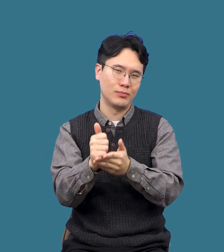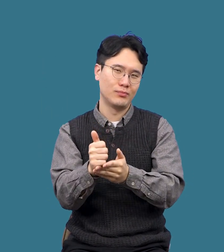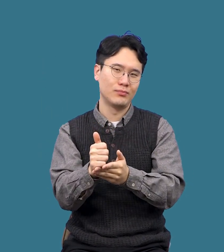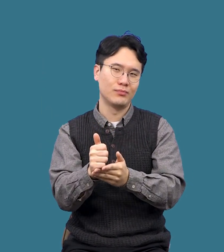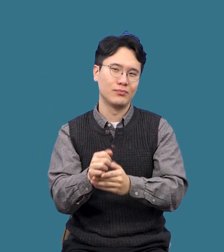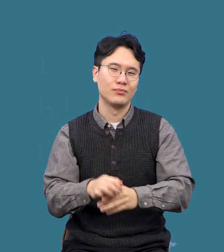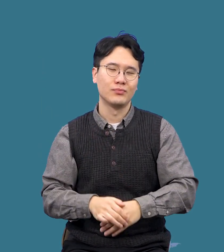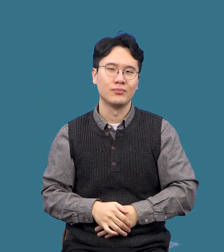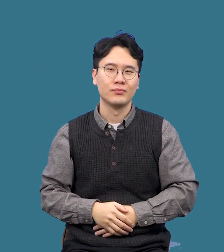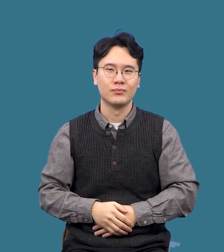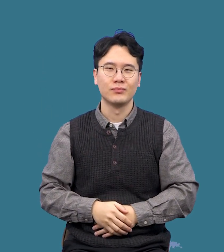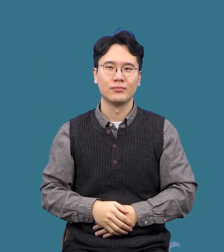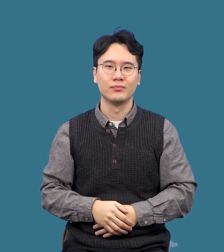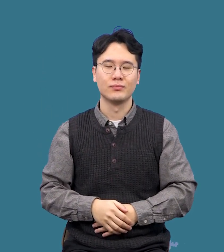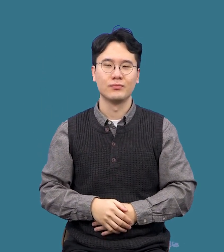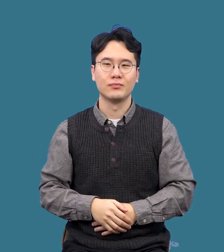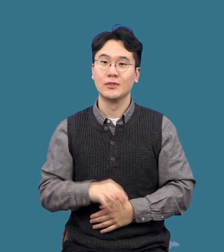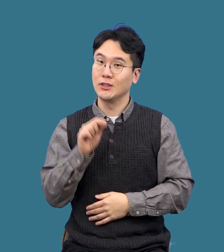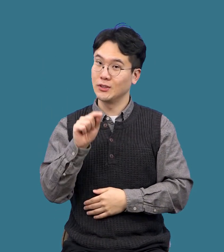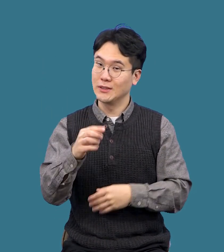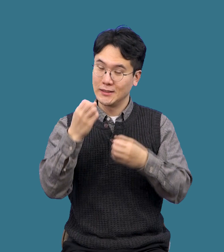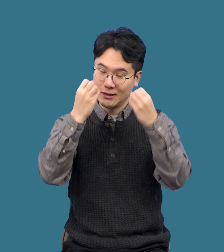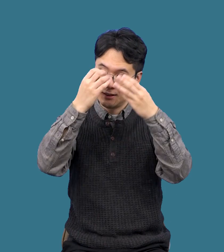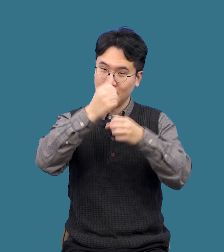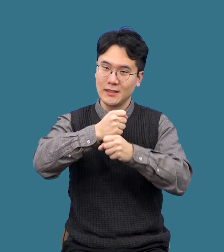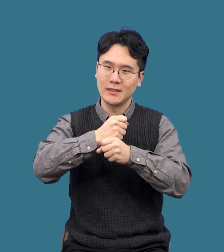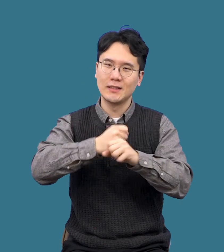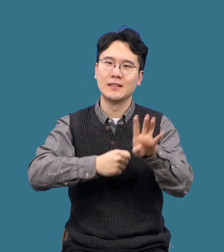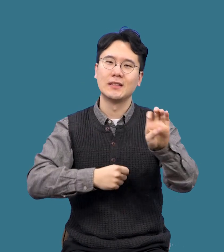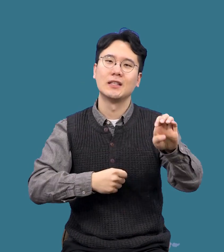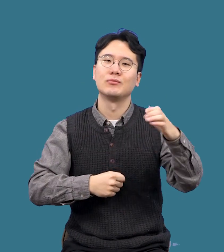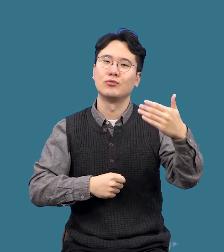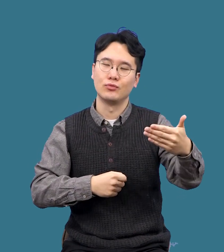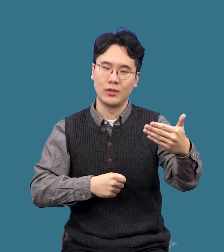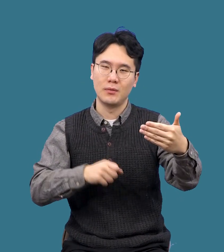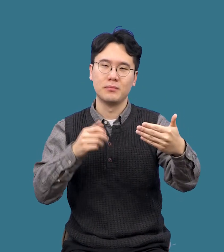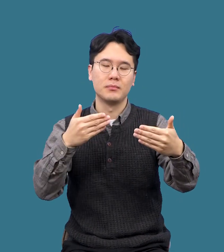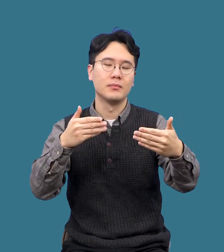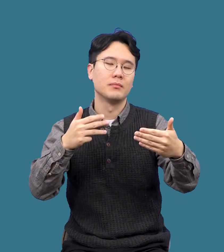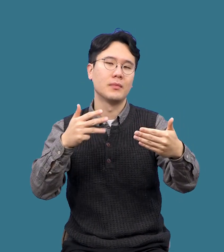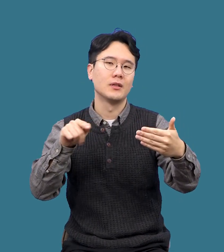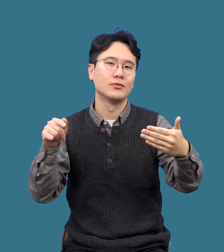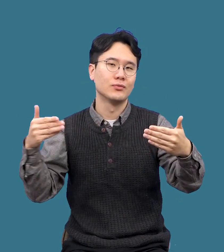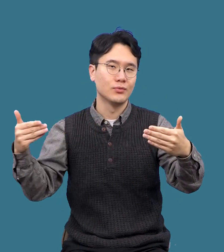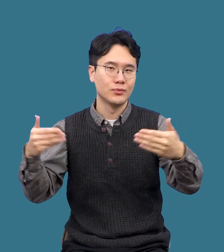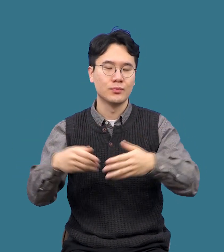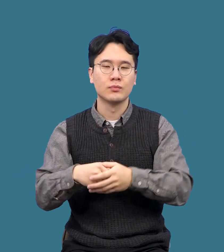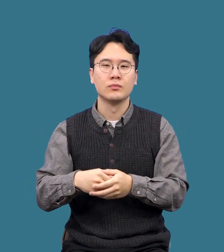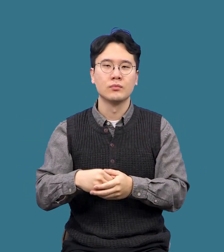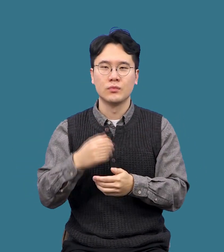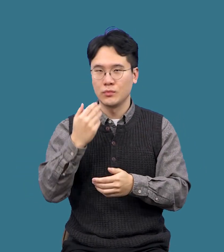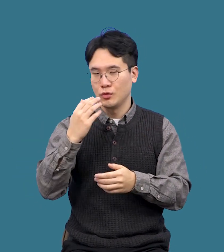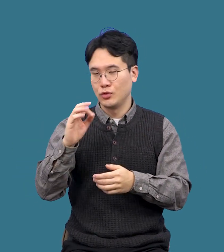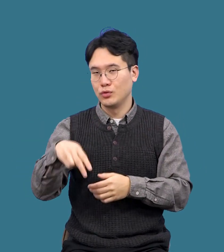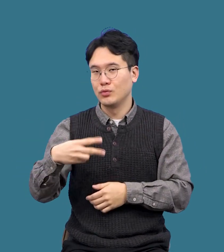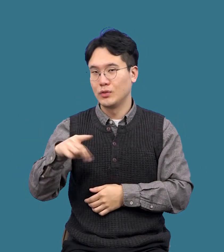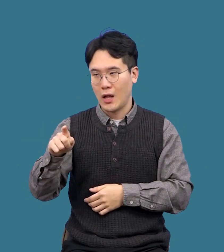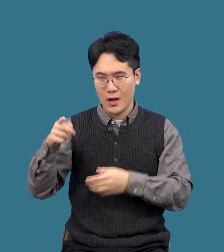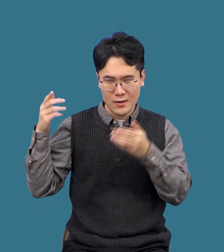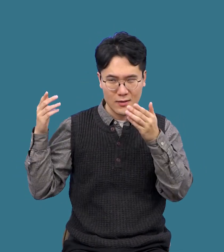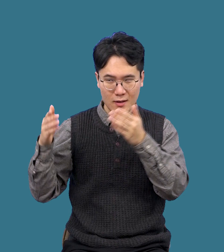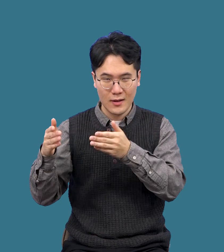배열되었어요. 이것은 창세기 49장 8절과 9절에 유다를 향한 그 아버지 야곱의